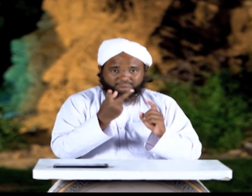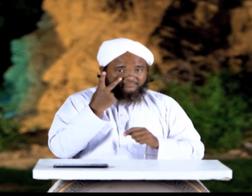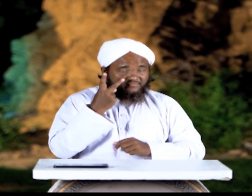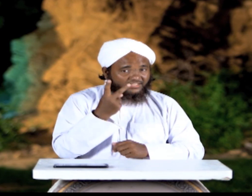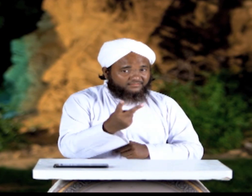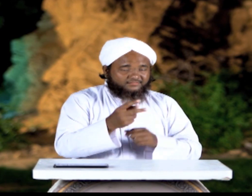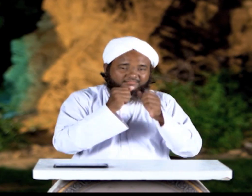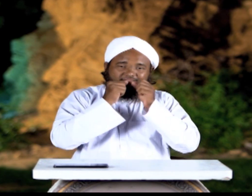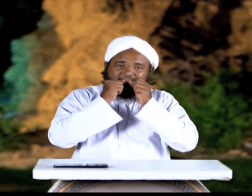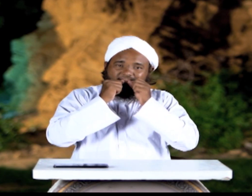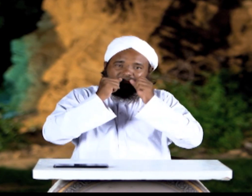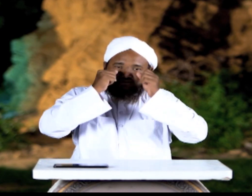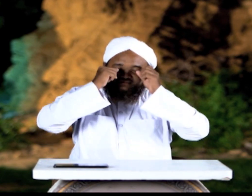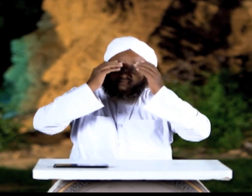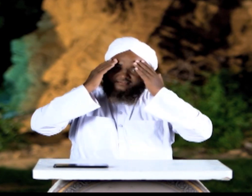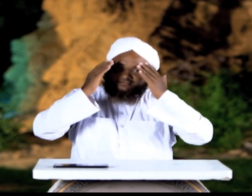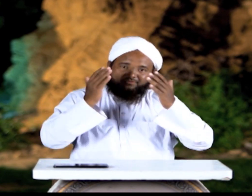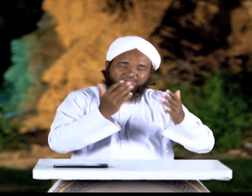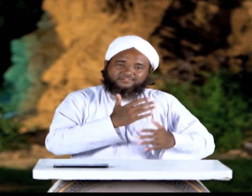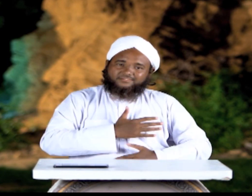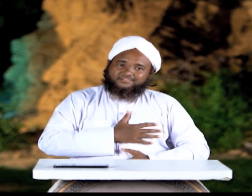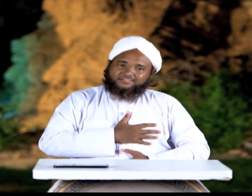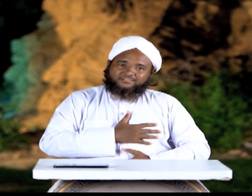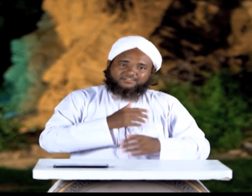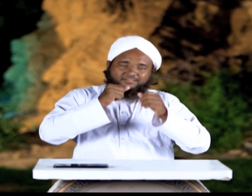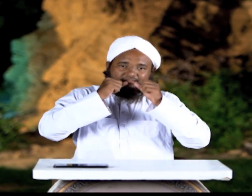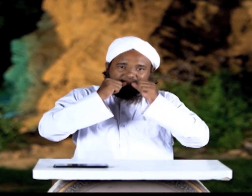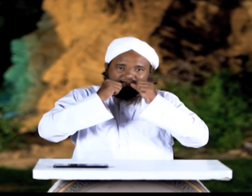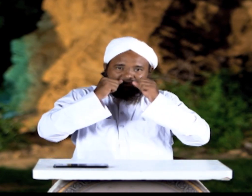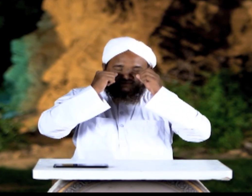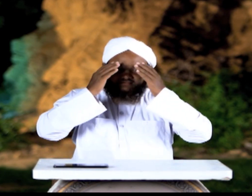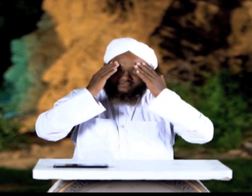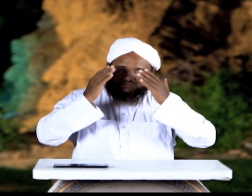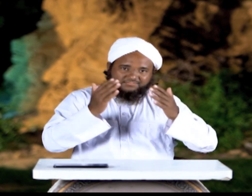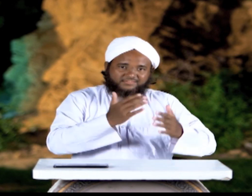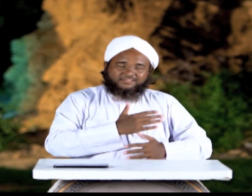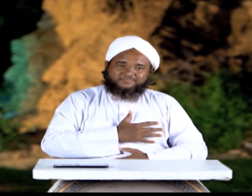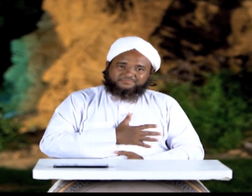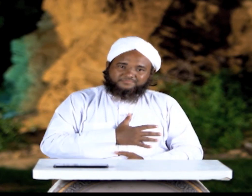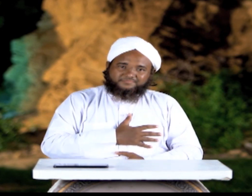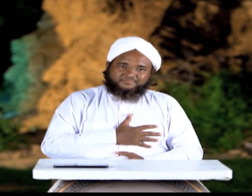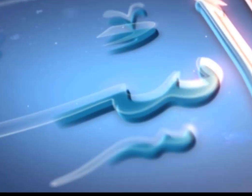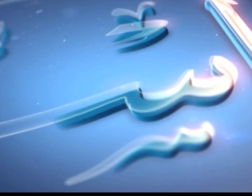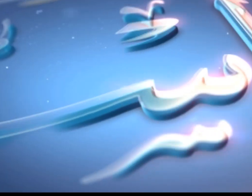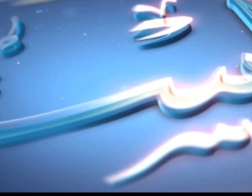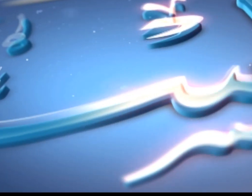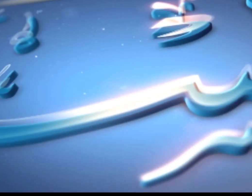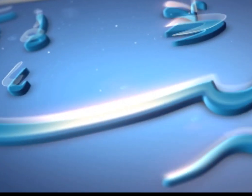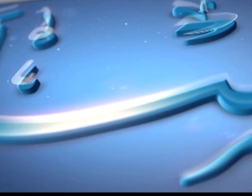علی الحبیب صلی اللہ علی محمد صلی اللہ علیہ وآلہ وصحبہ وسلم۔ میری